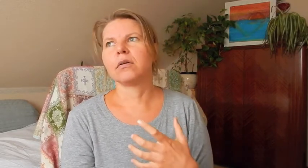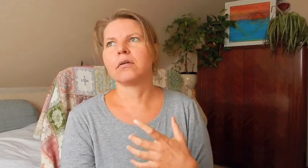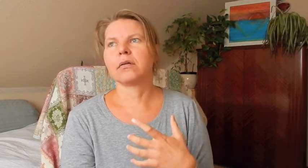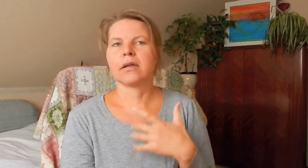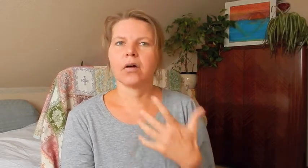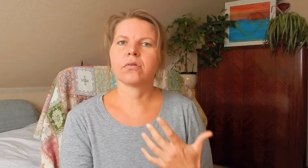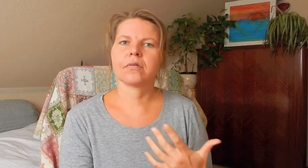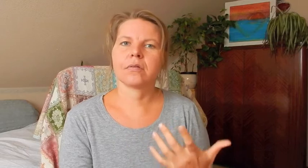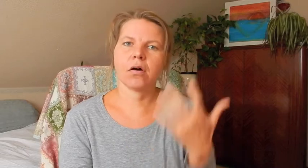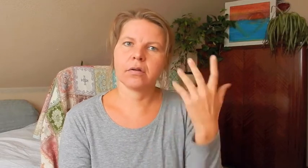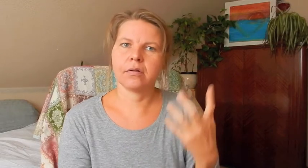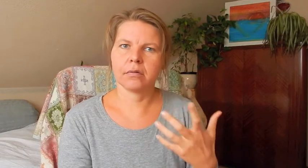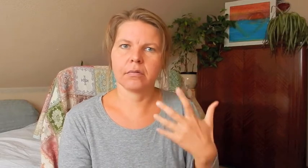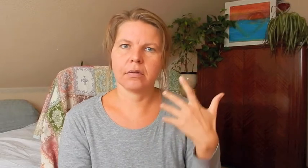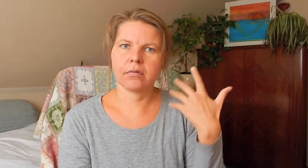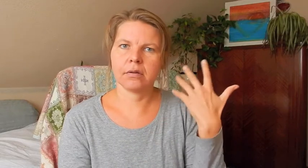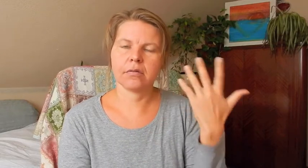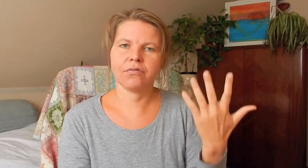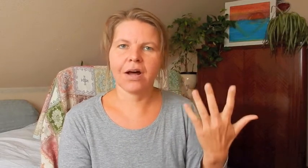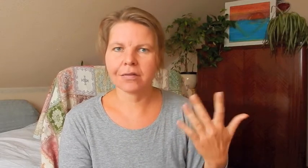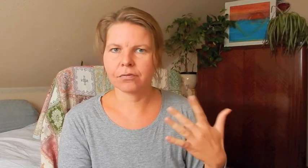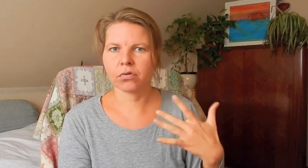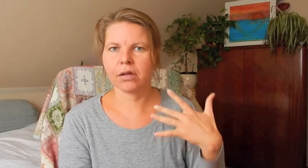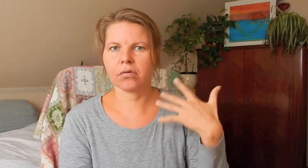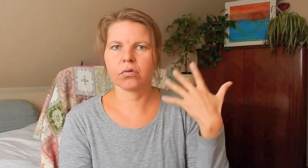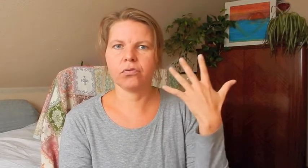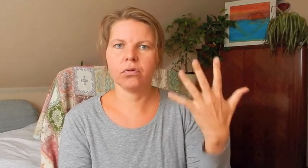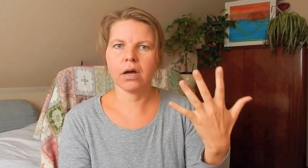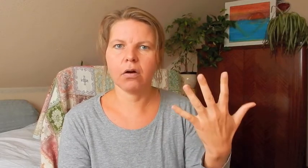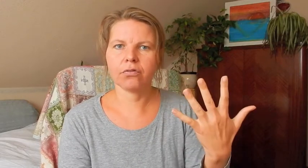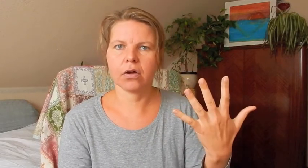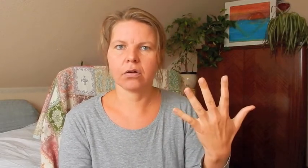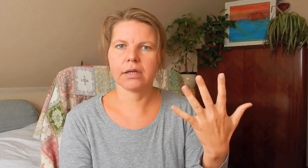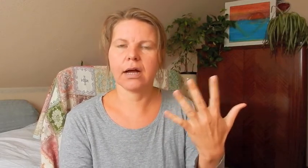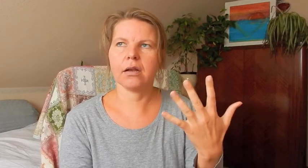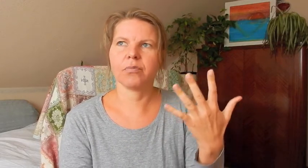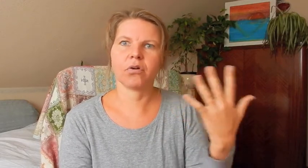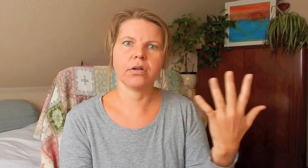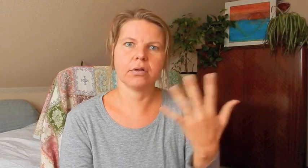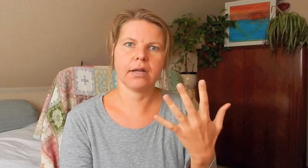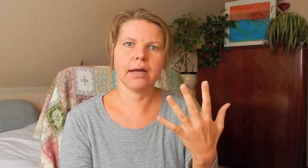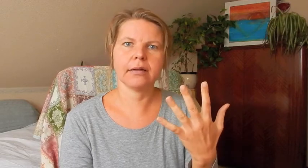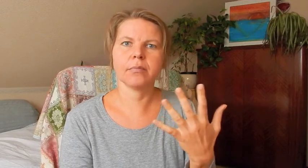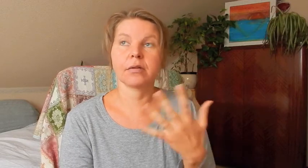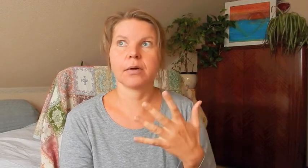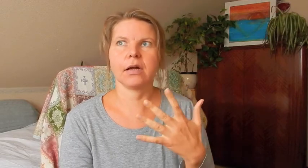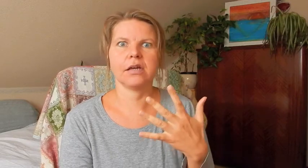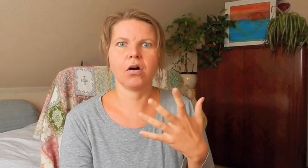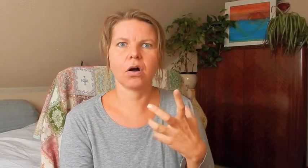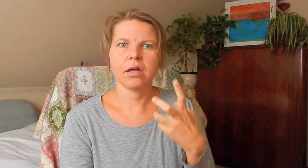Und genauso ist es auch in diesen Phasen, wo dann so Gefühle auftauchen, egal ob Freude oder Leid. Ne? Manchmal kann ja auch